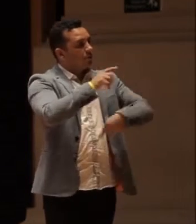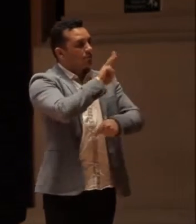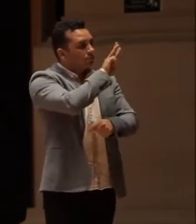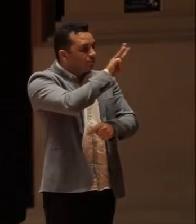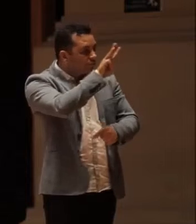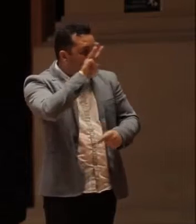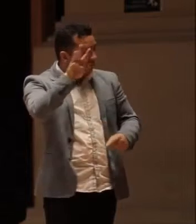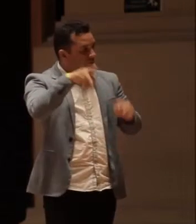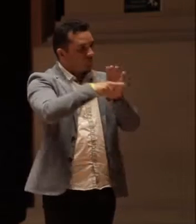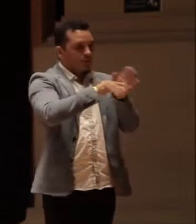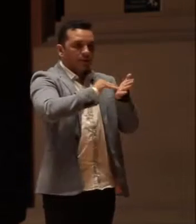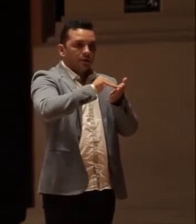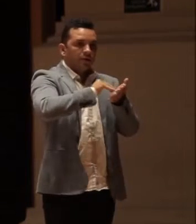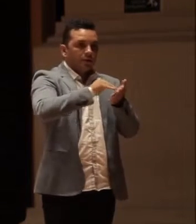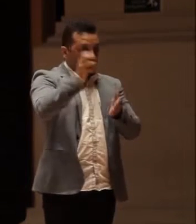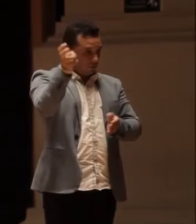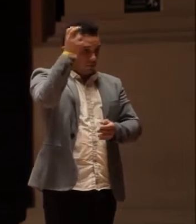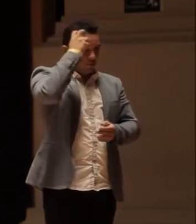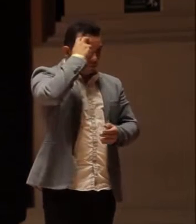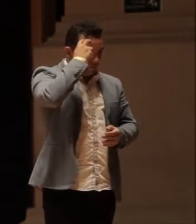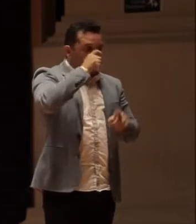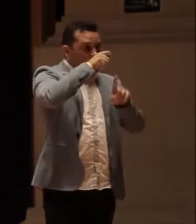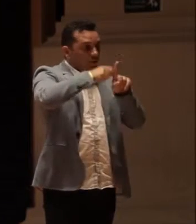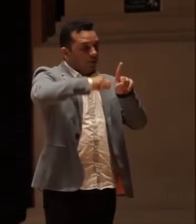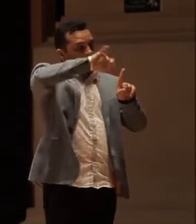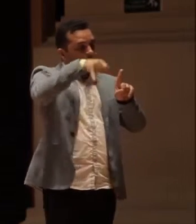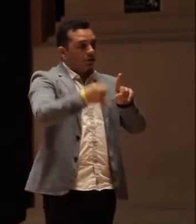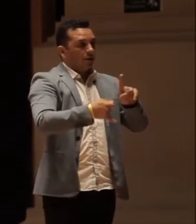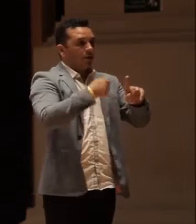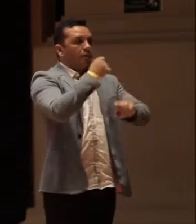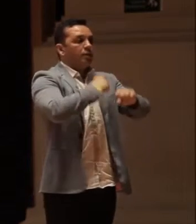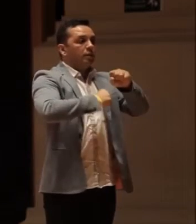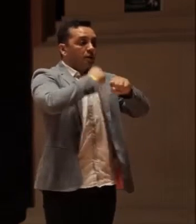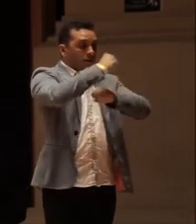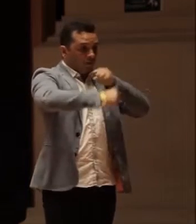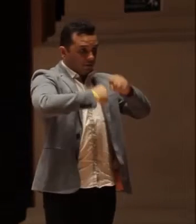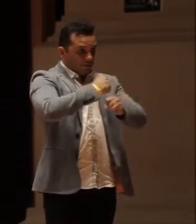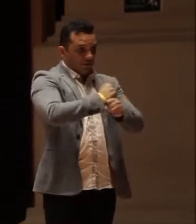Cultura a partir de janeiro de 2015. Nós tivemos